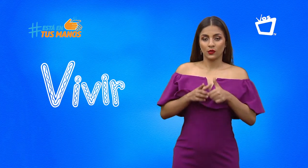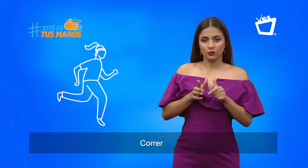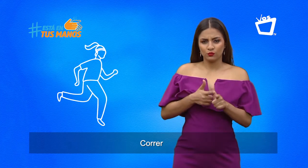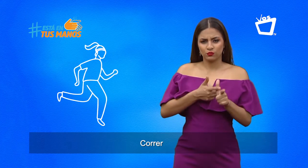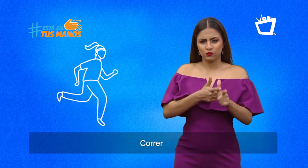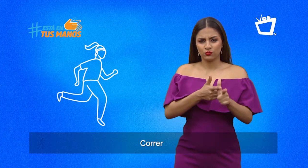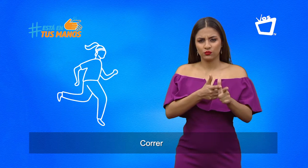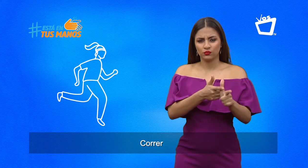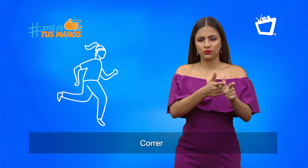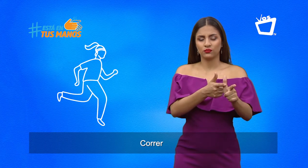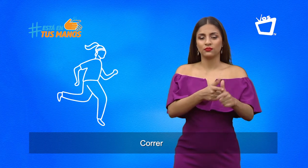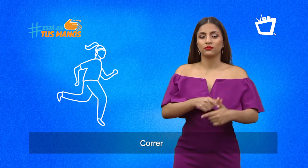correr